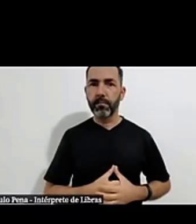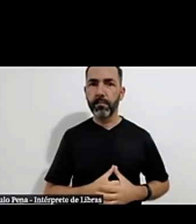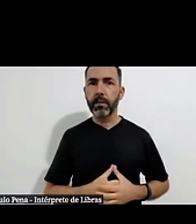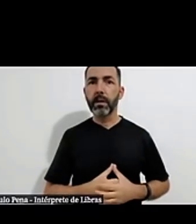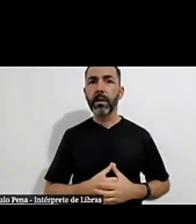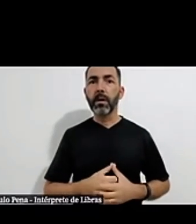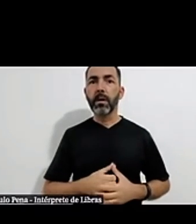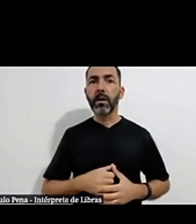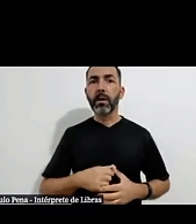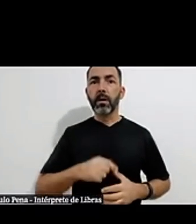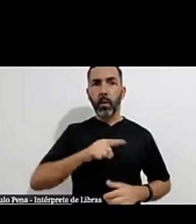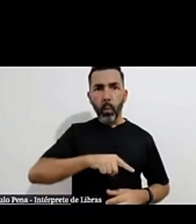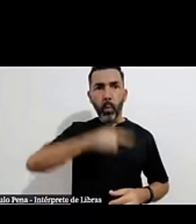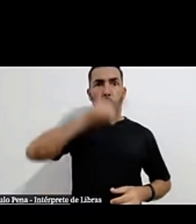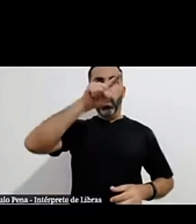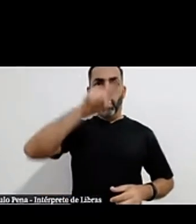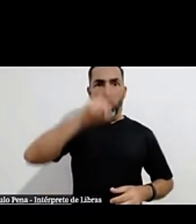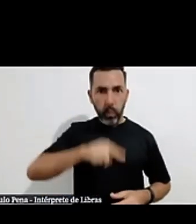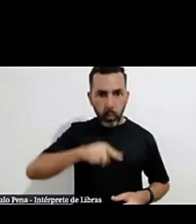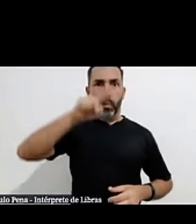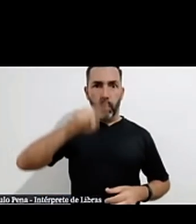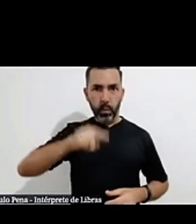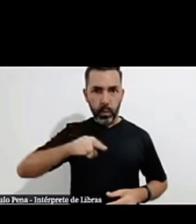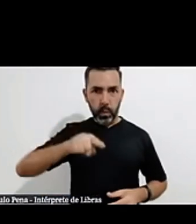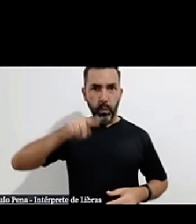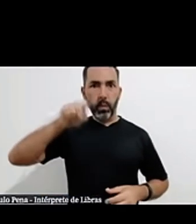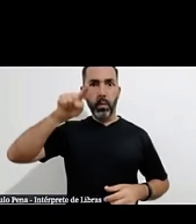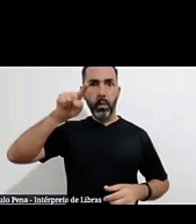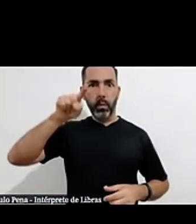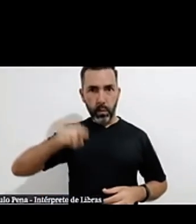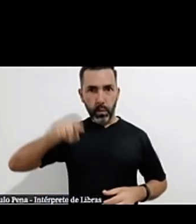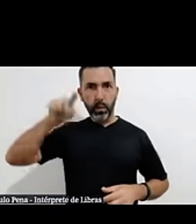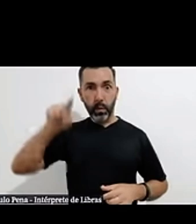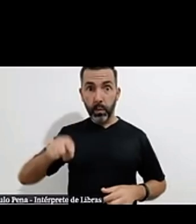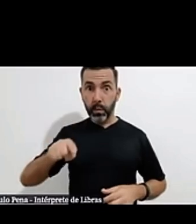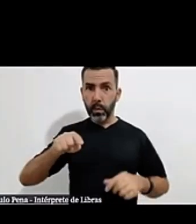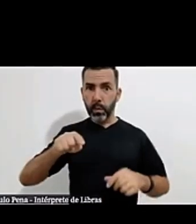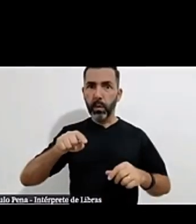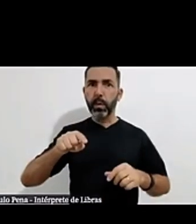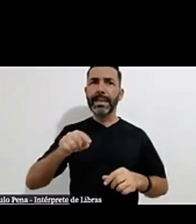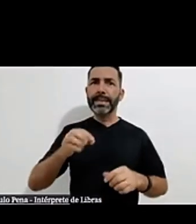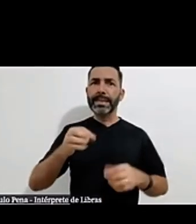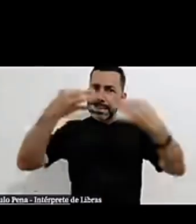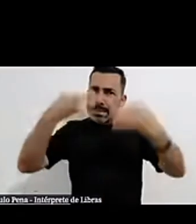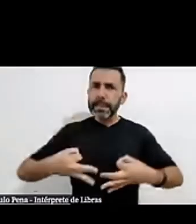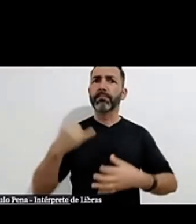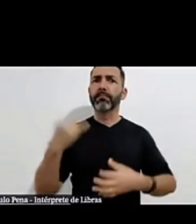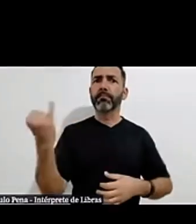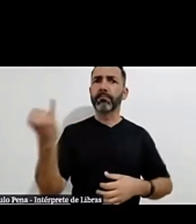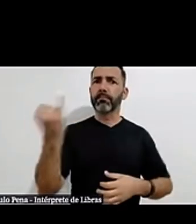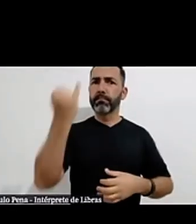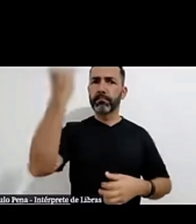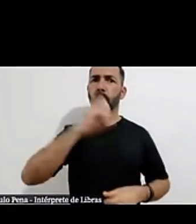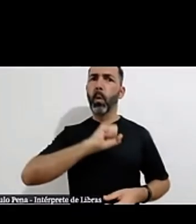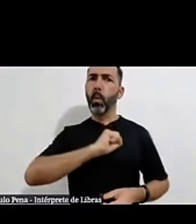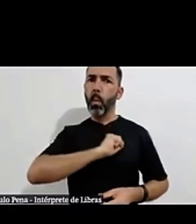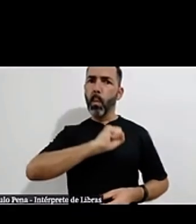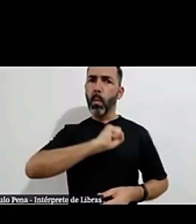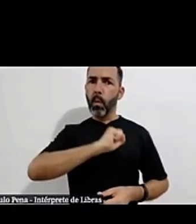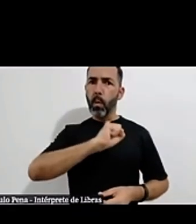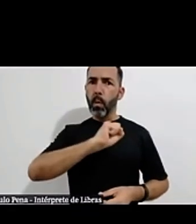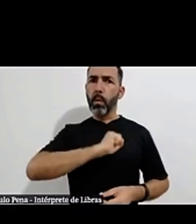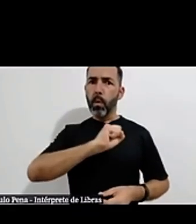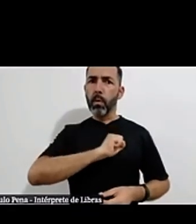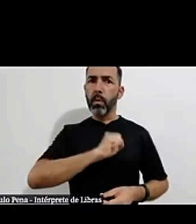ritmo cardíaco, né, ele é crucial para o bombeamento eficaz do sangue